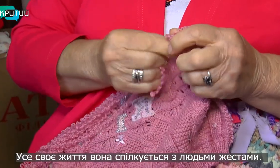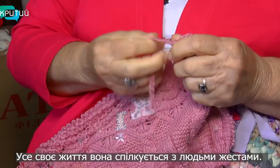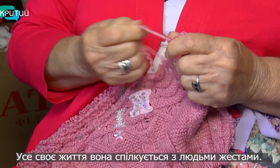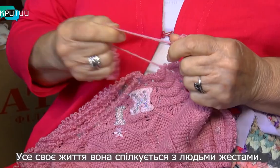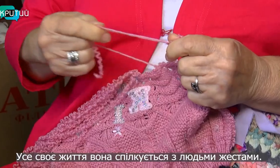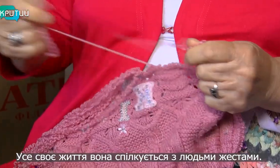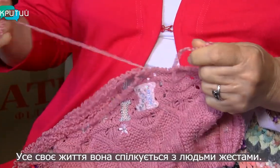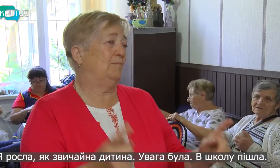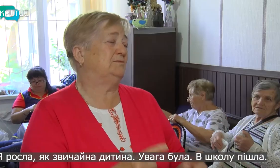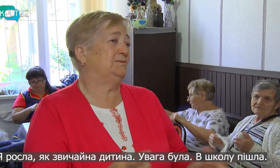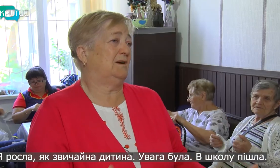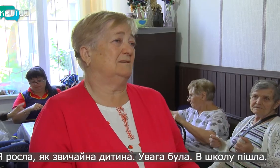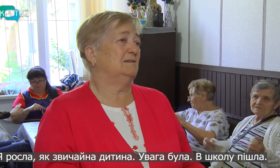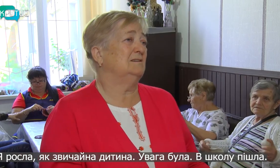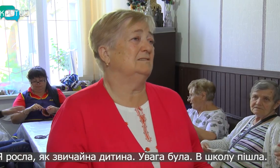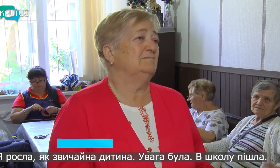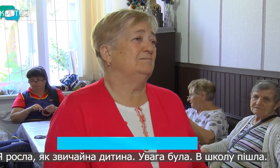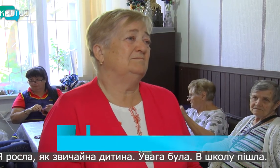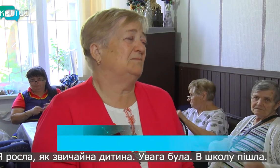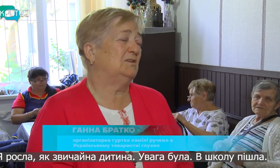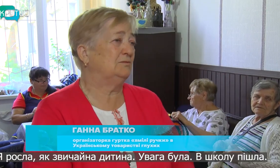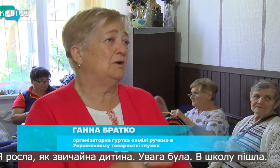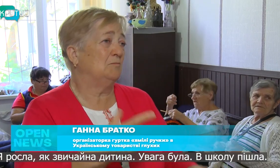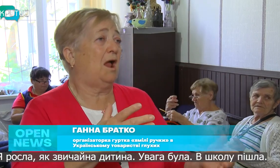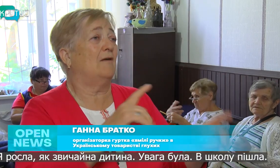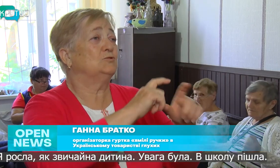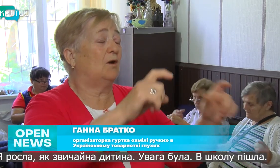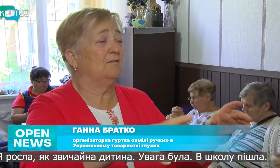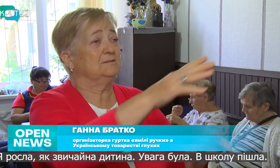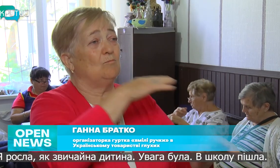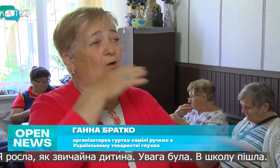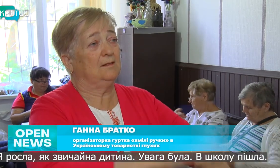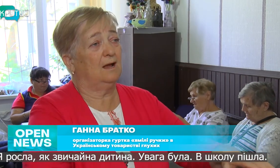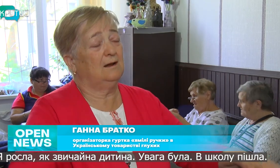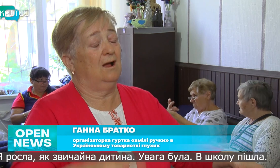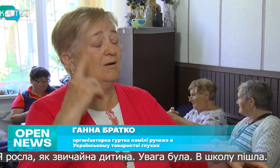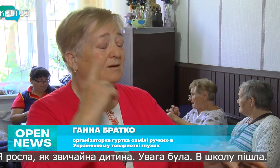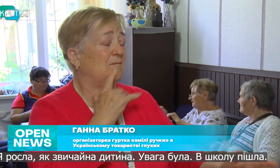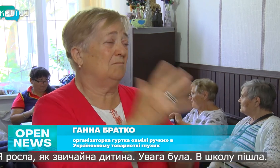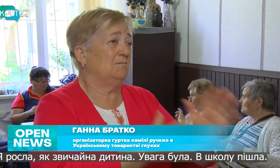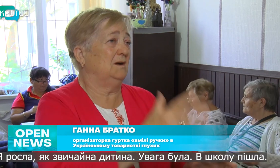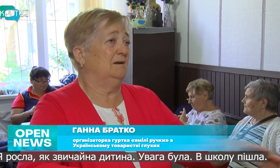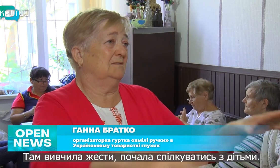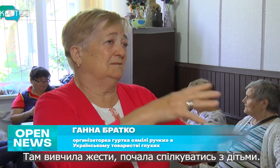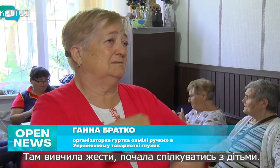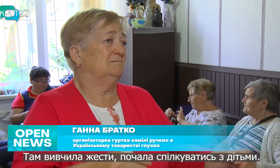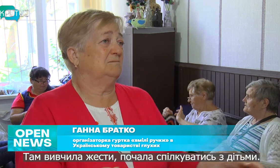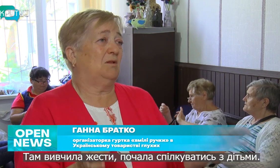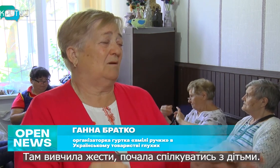людьми жестами. Я росла, як звичайна дитина. Увага була, в школу пішла. Там вивчала